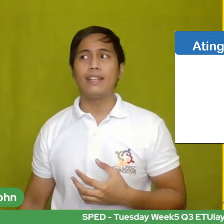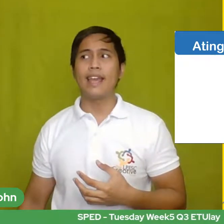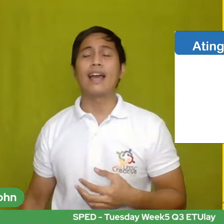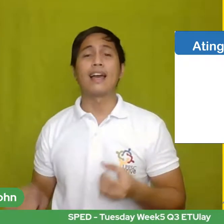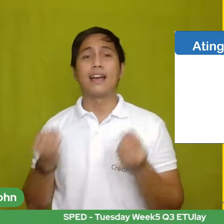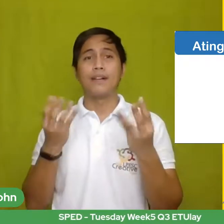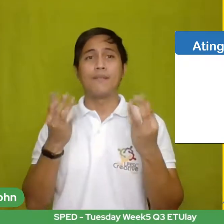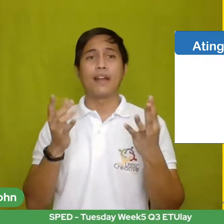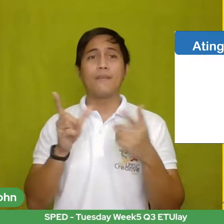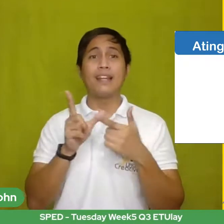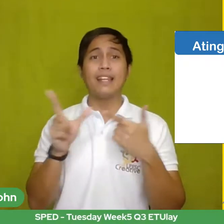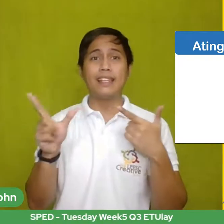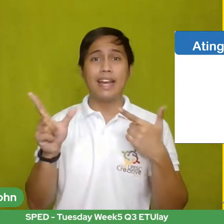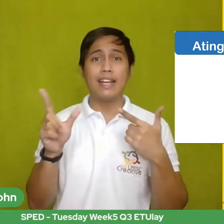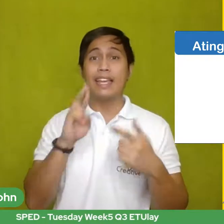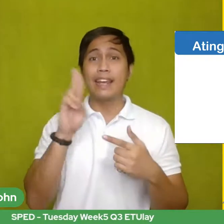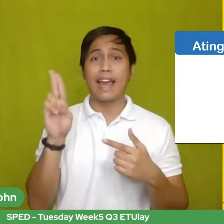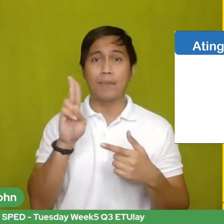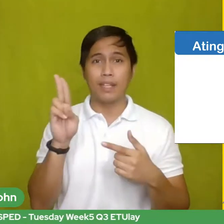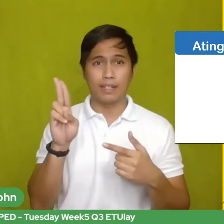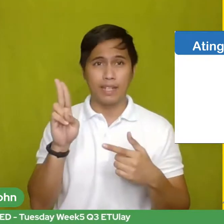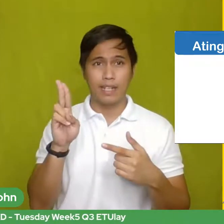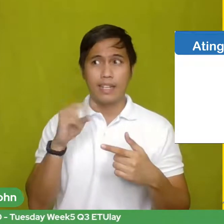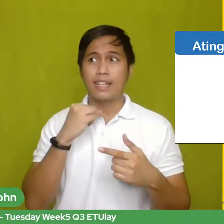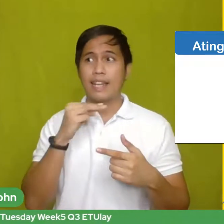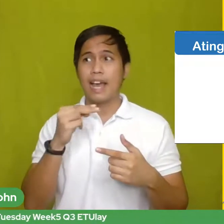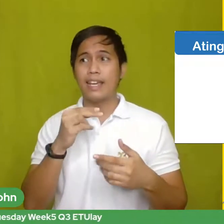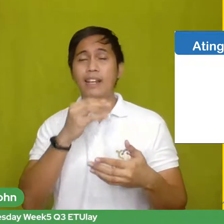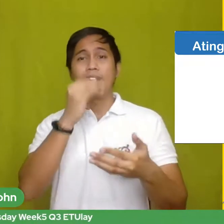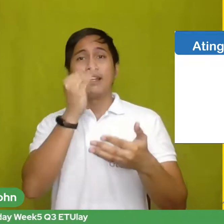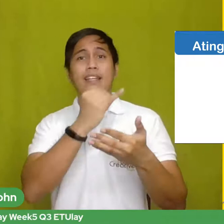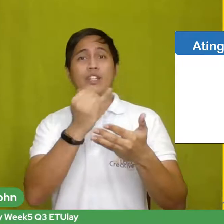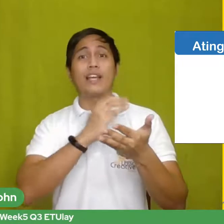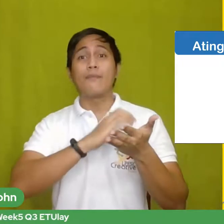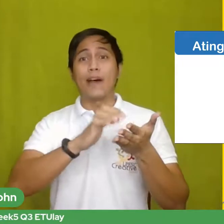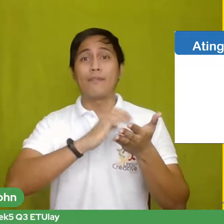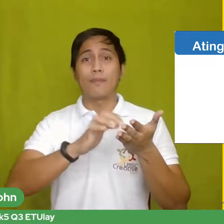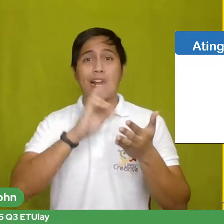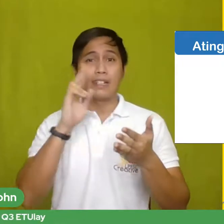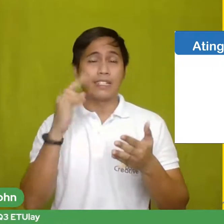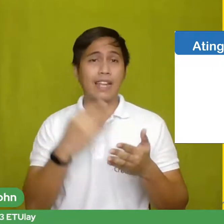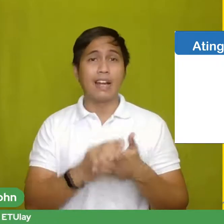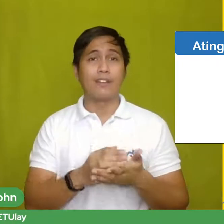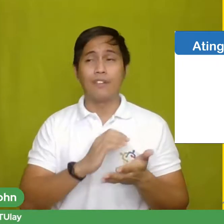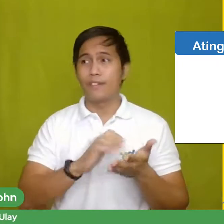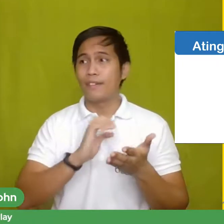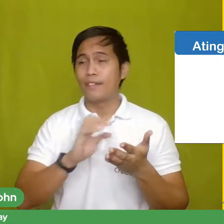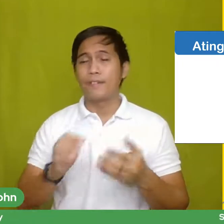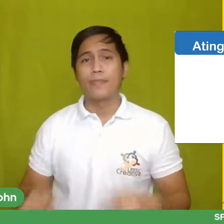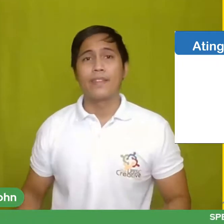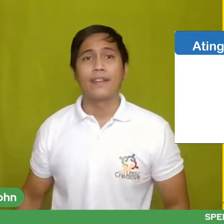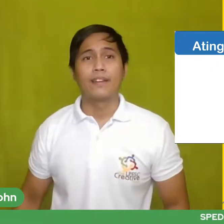linya. Maraming linyang ginamit. Dahil, yun nga, parang practice lang, no?